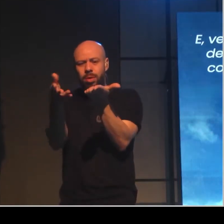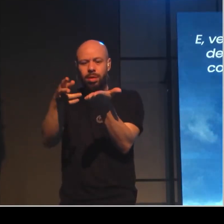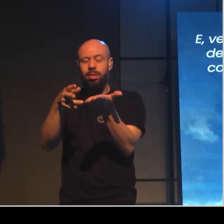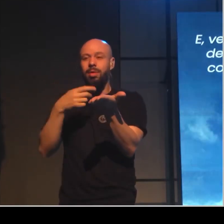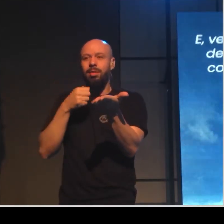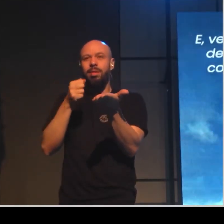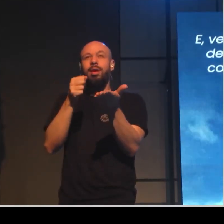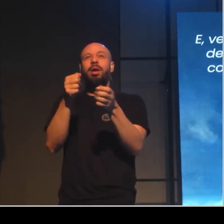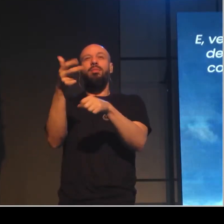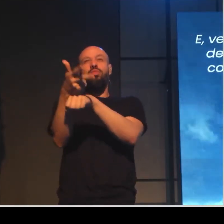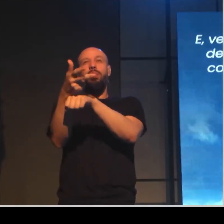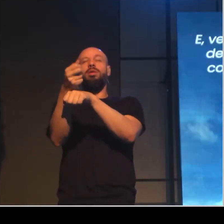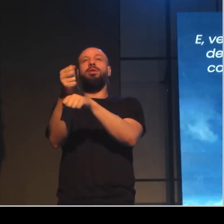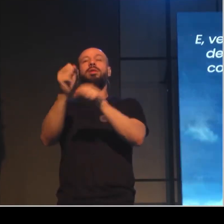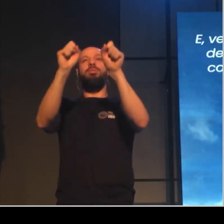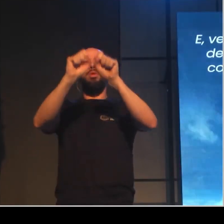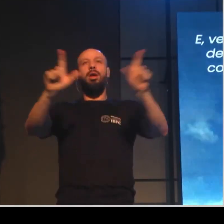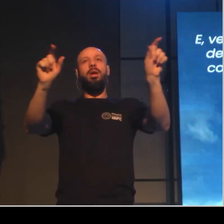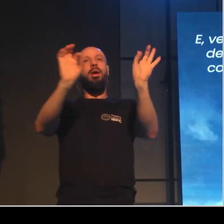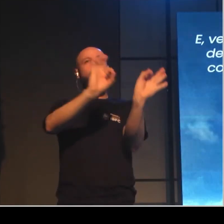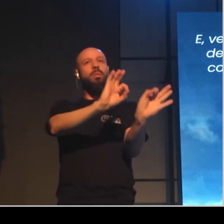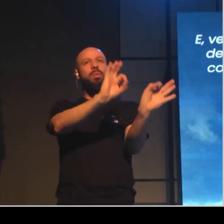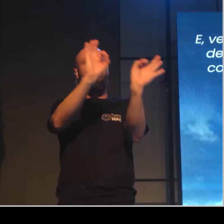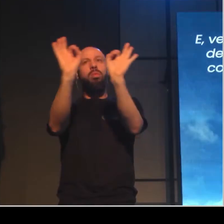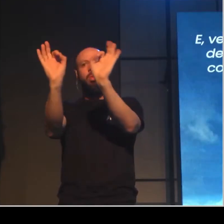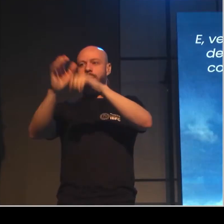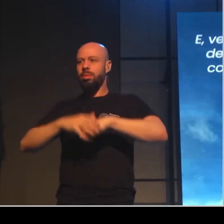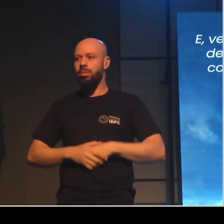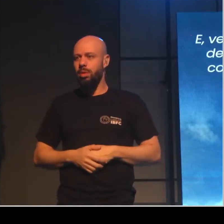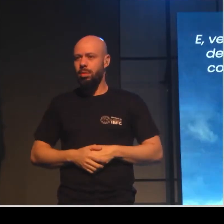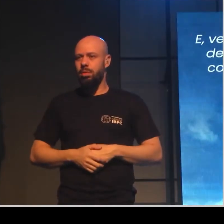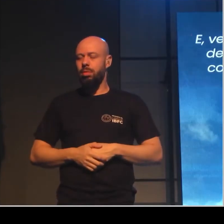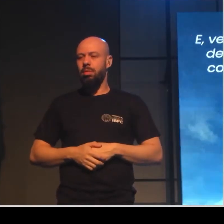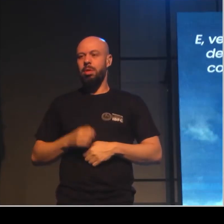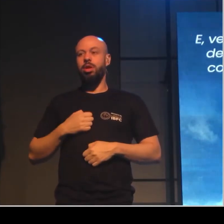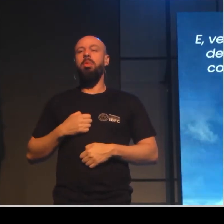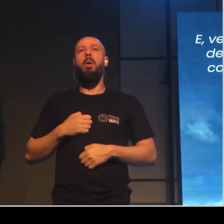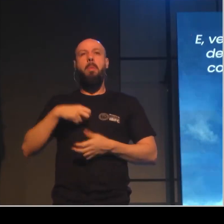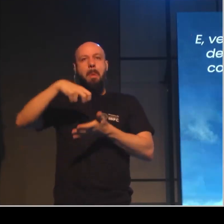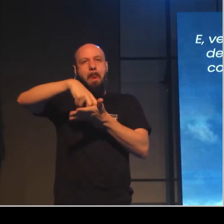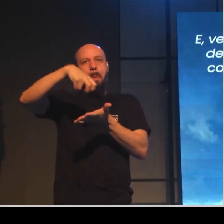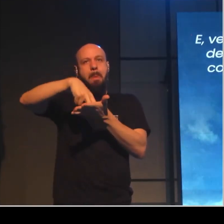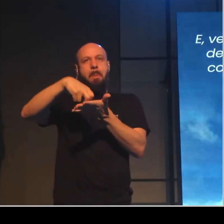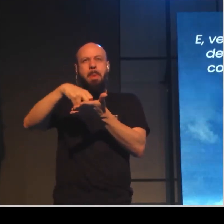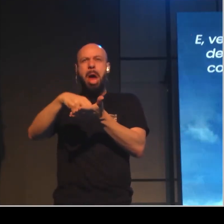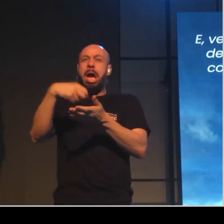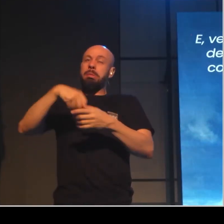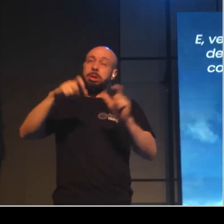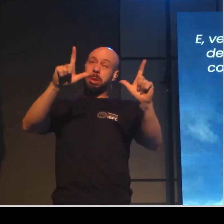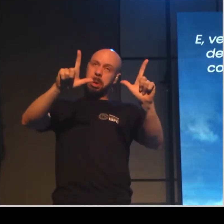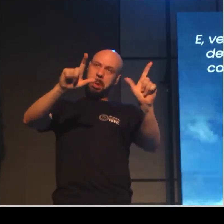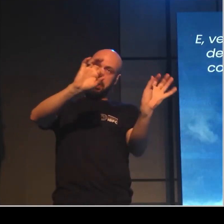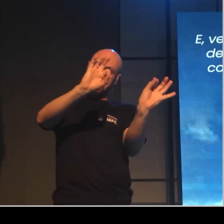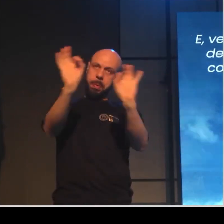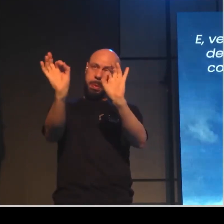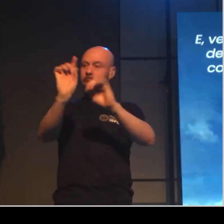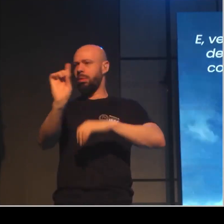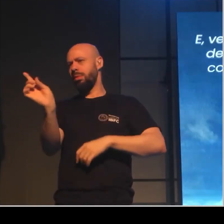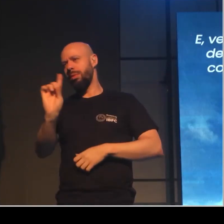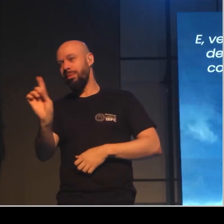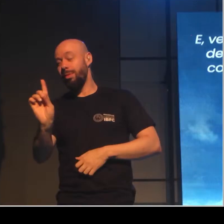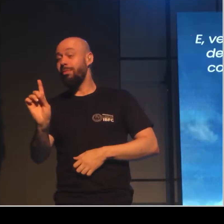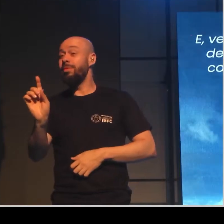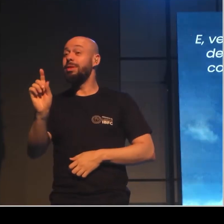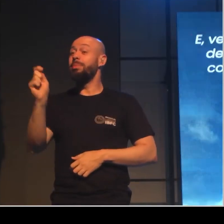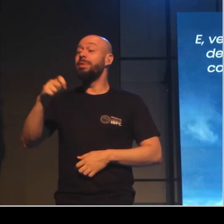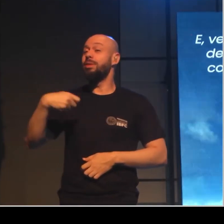como uma coisa automática, não como uma reza, mas não. Você ler a Bíblia e dizer: Deus fala comigo, me mostra,